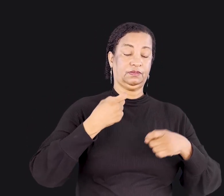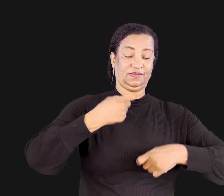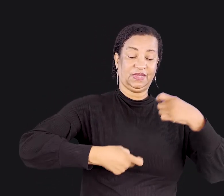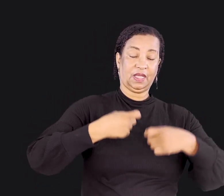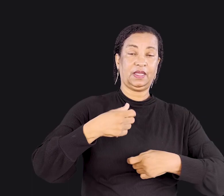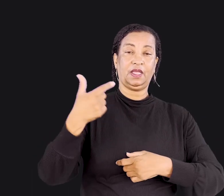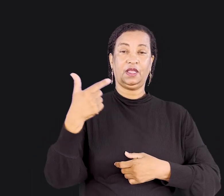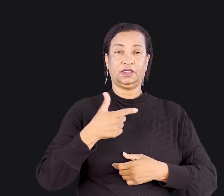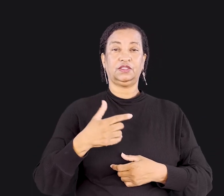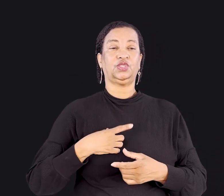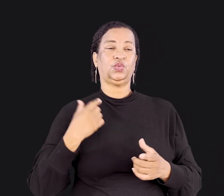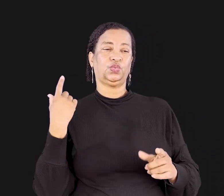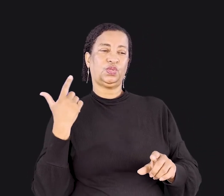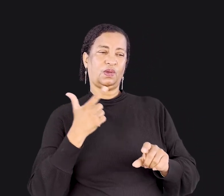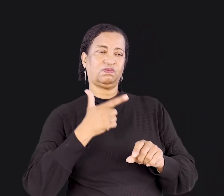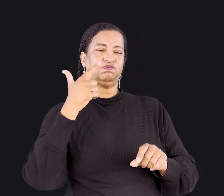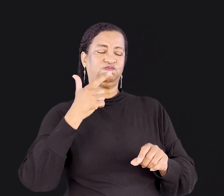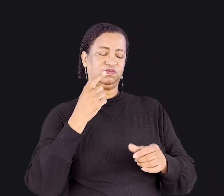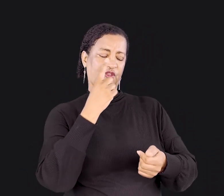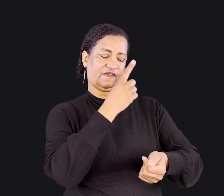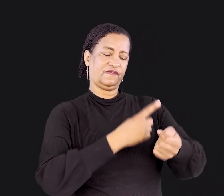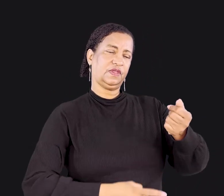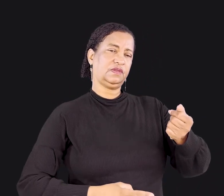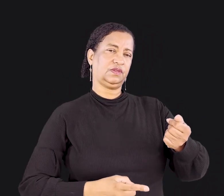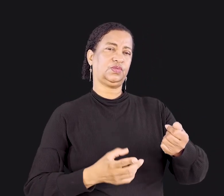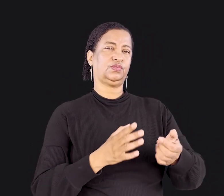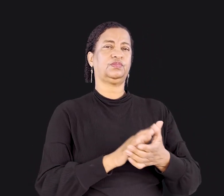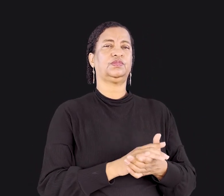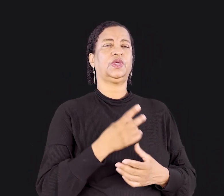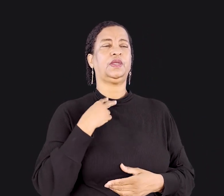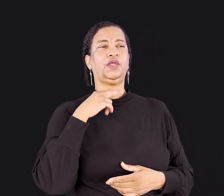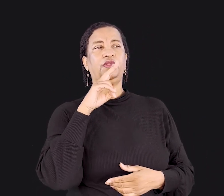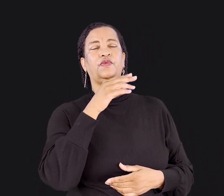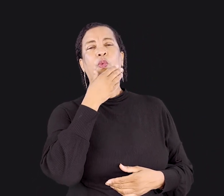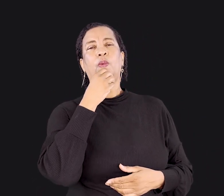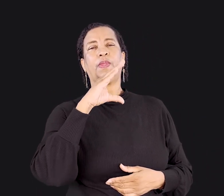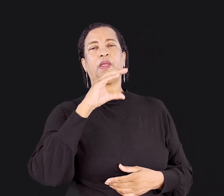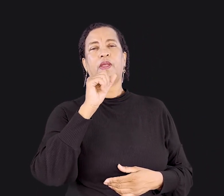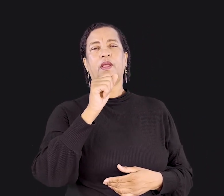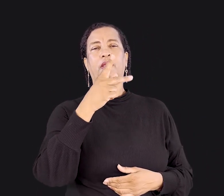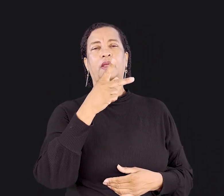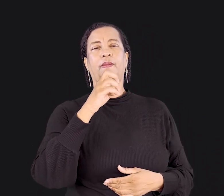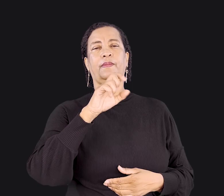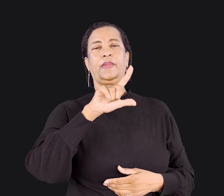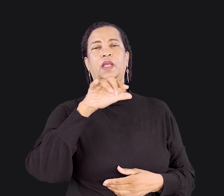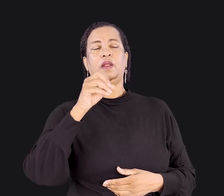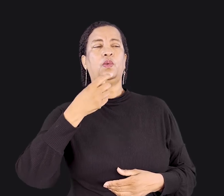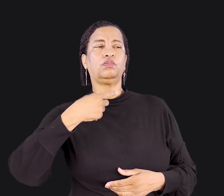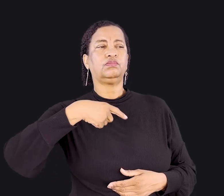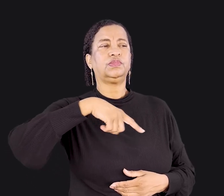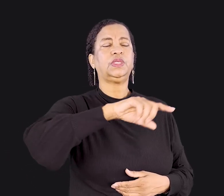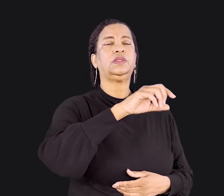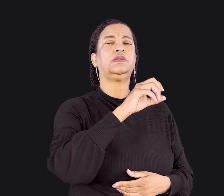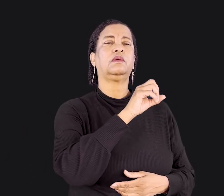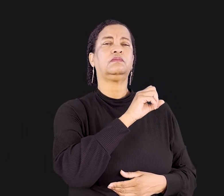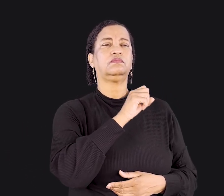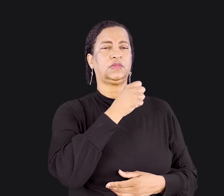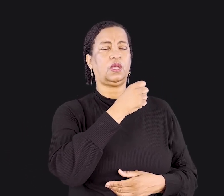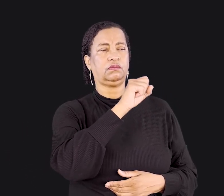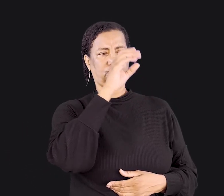ferido numa batalha. Ainda sob ataque, ele viu um capelão que ia de soldado em soldado falando alguma coisa para eles.